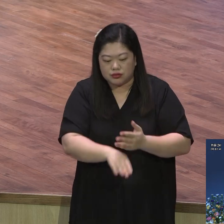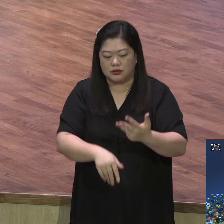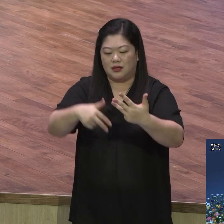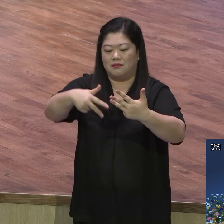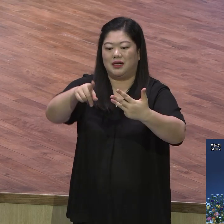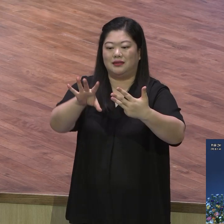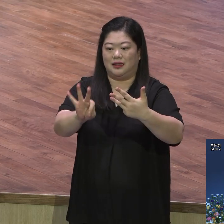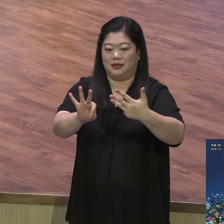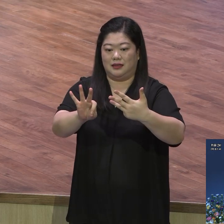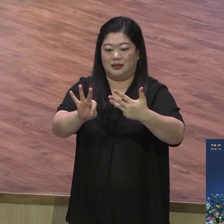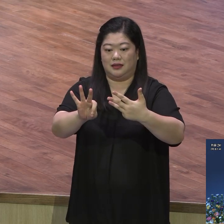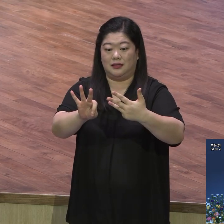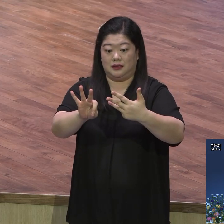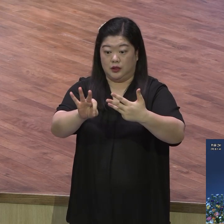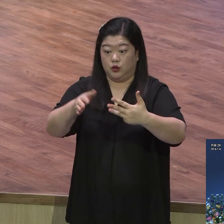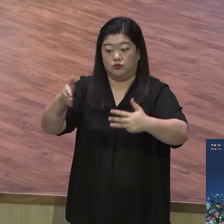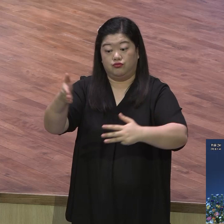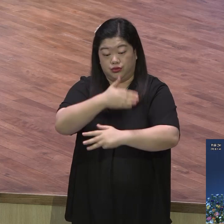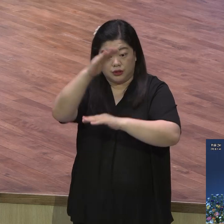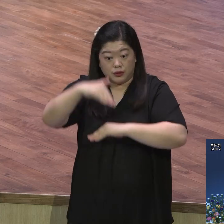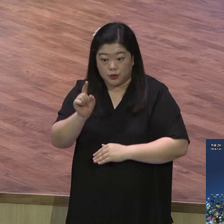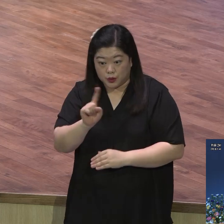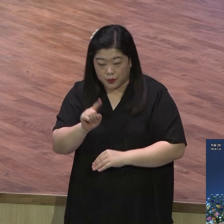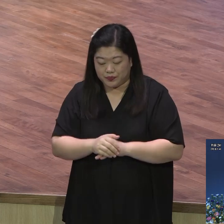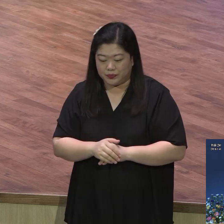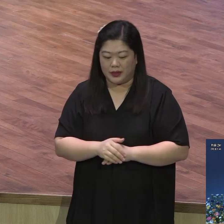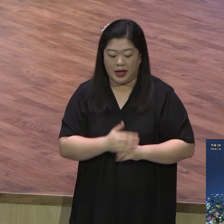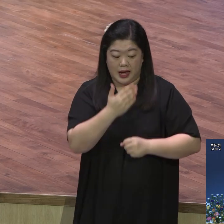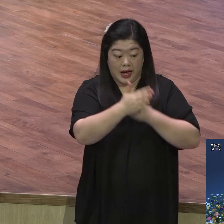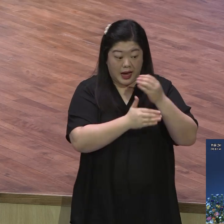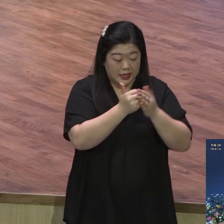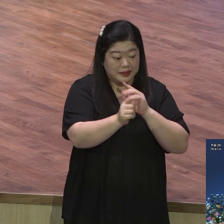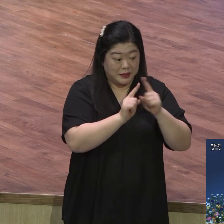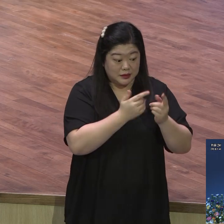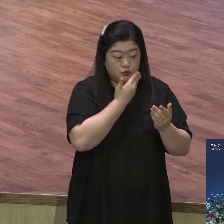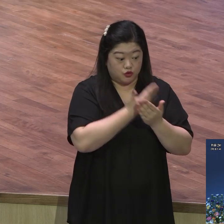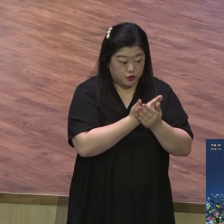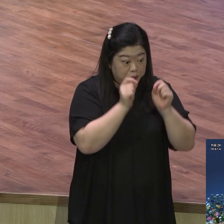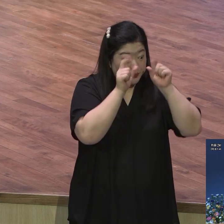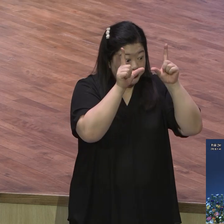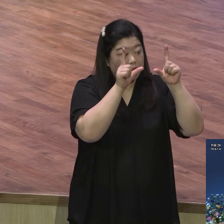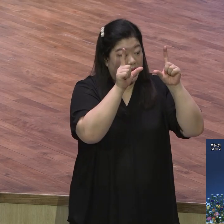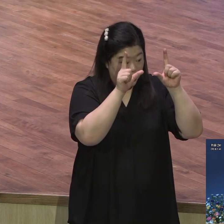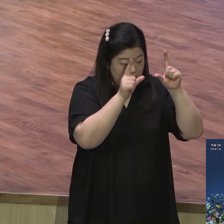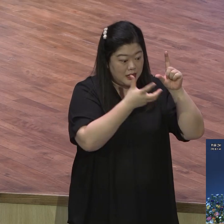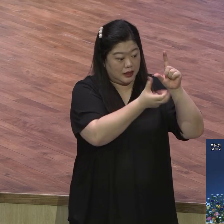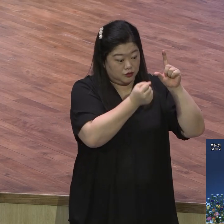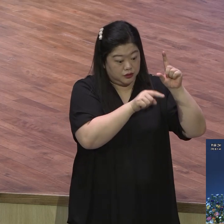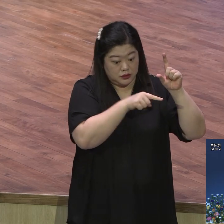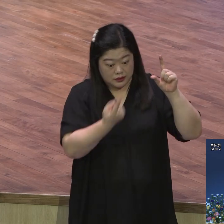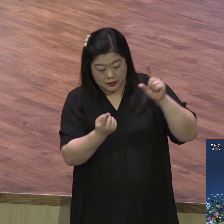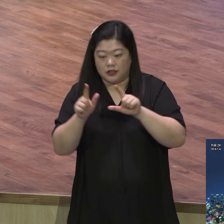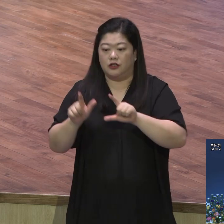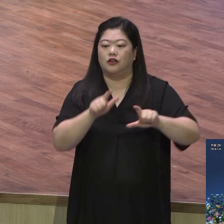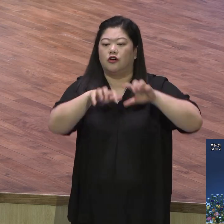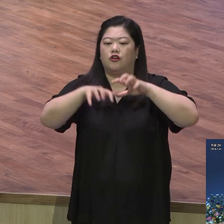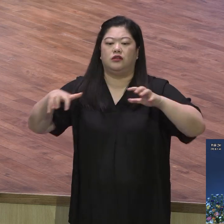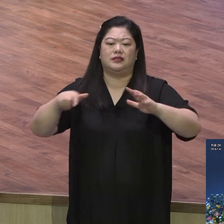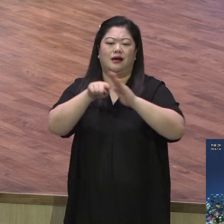이 마태복음 8장부터는 말씀의 중요성 그리고 나서 이제 예수님께서 현장의 중요성